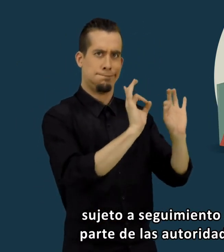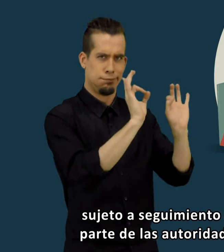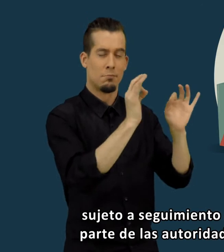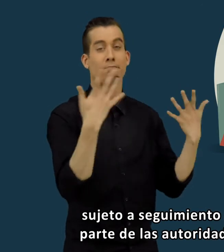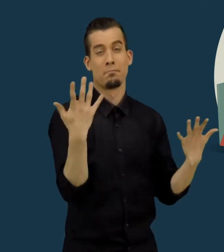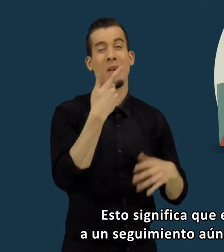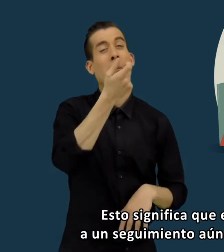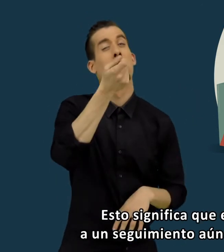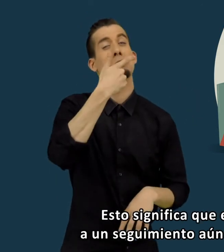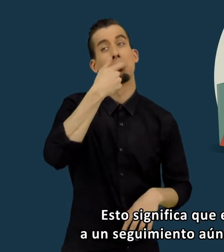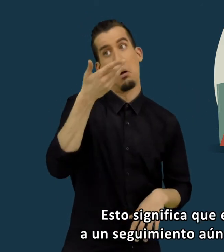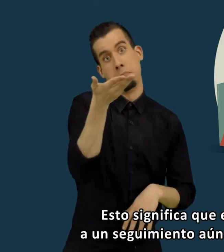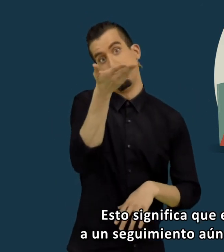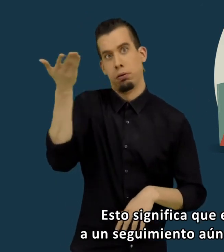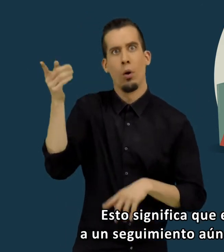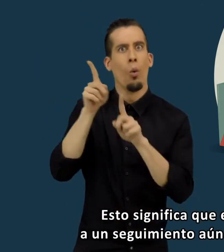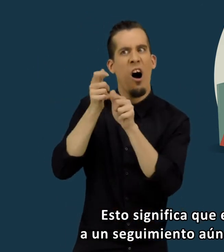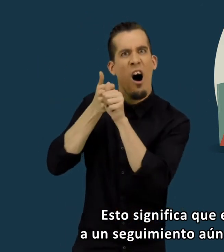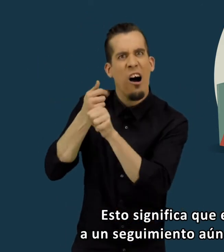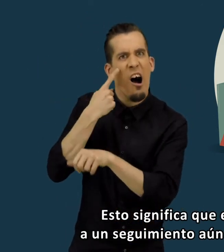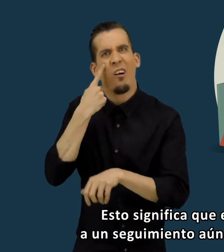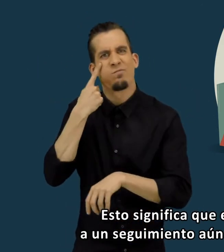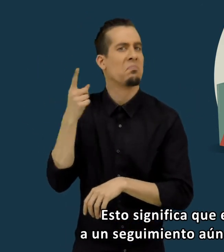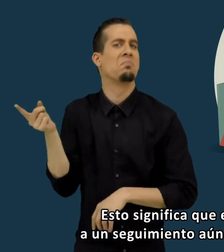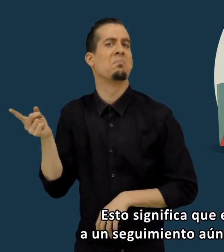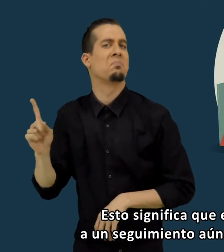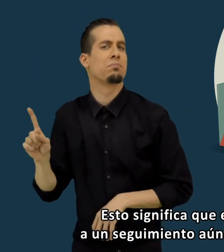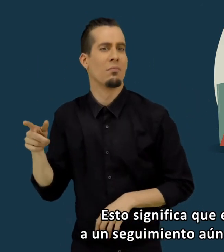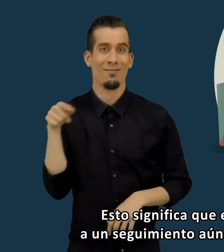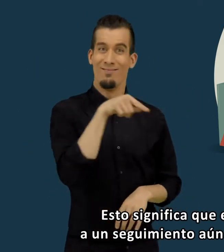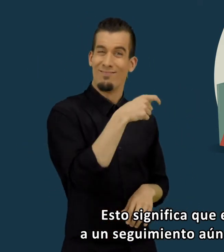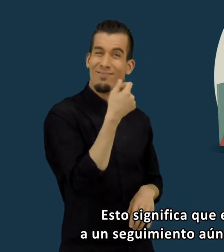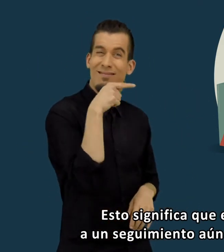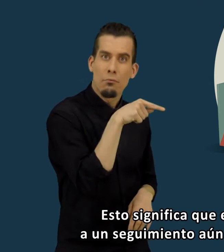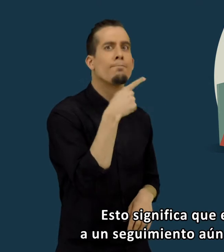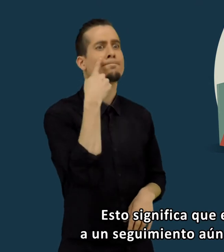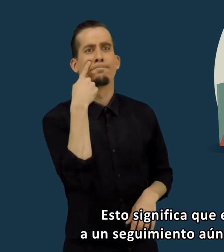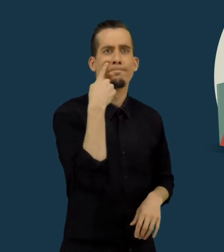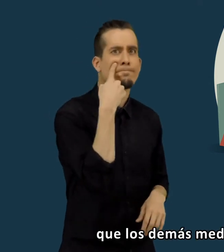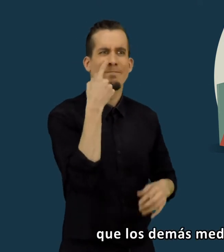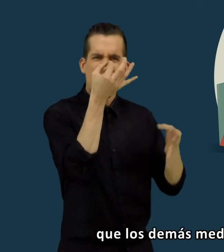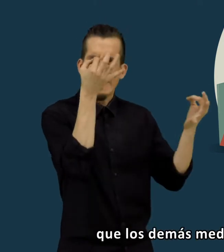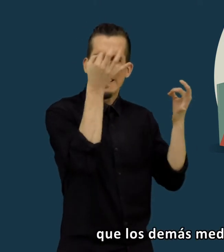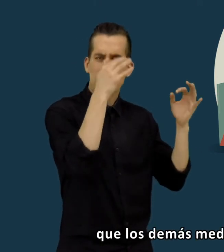Esto significa que está sujeto a un seguimiento aún más riguroso que los demás medicamentos.